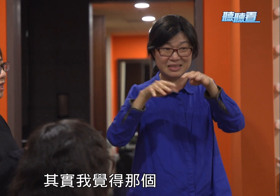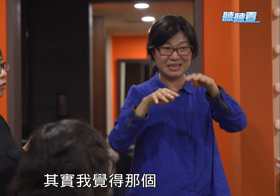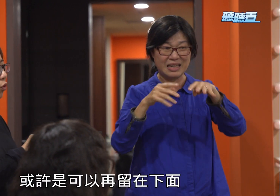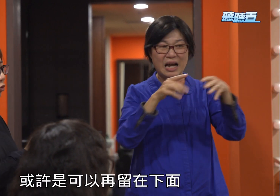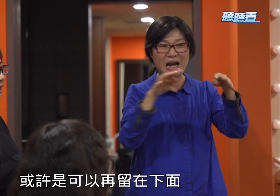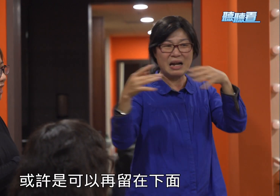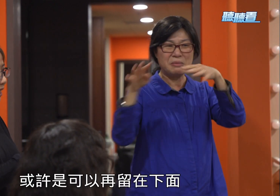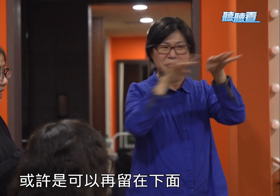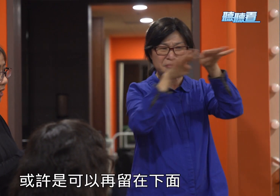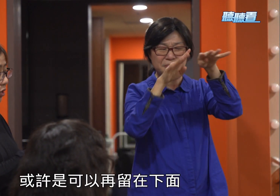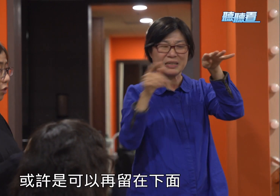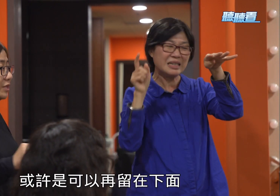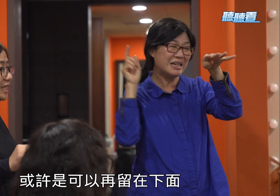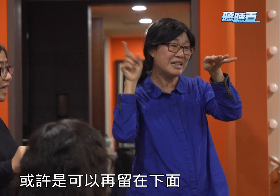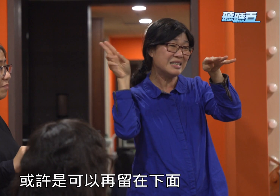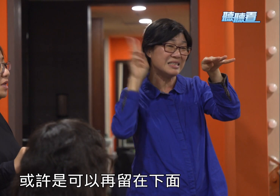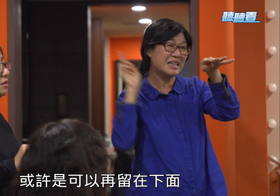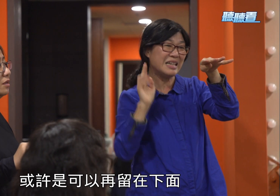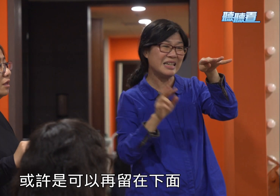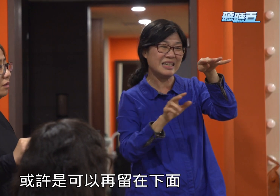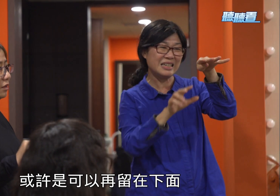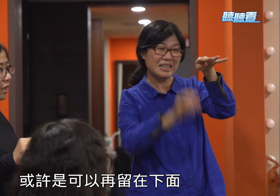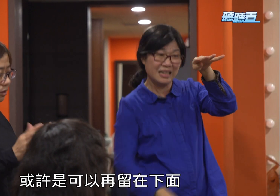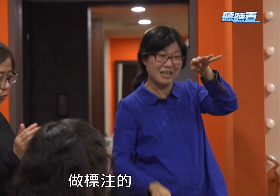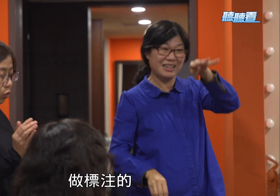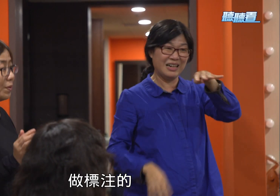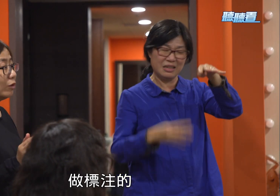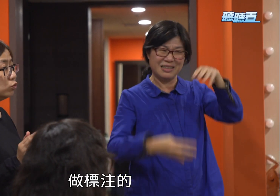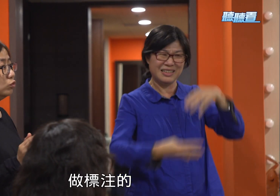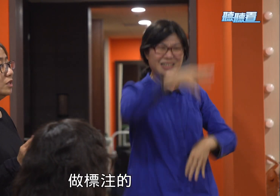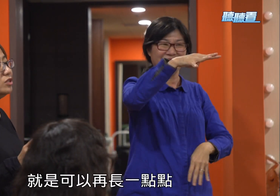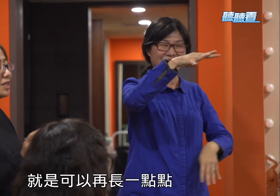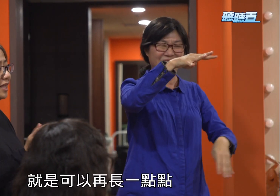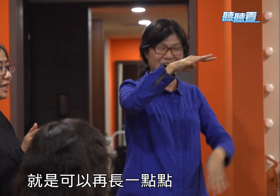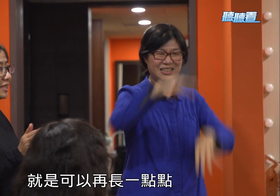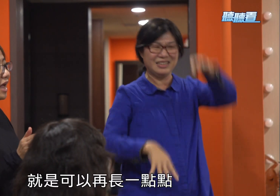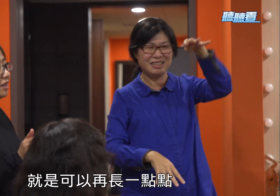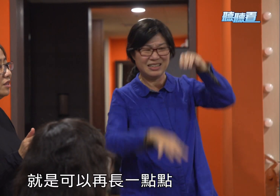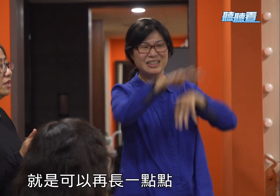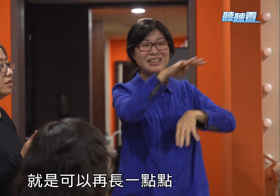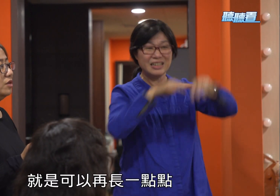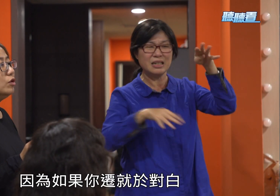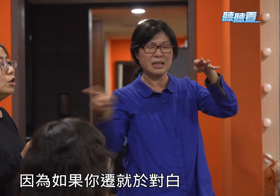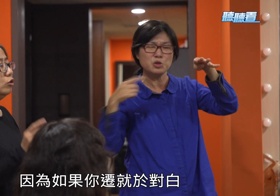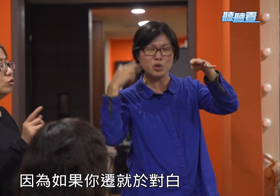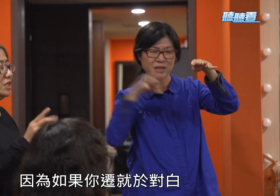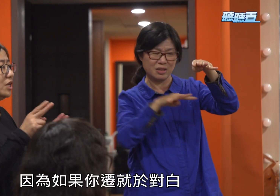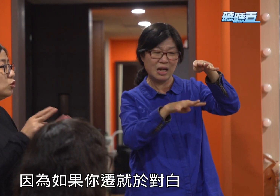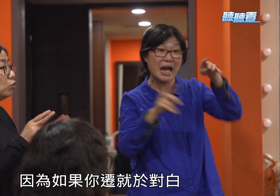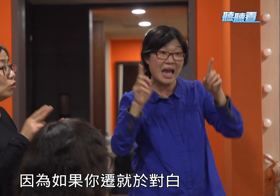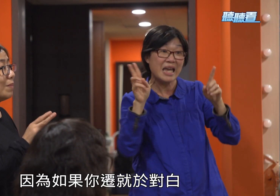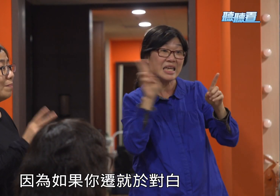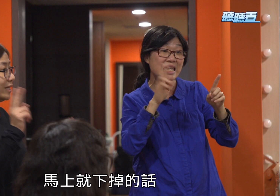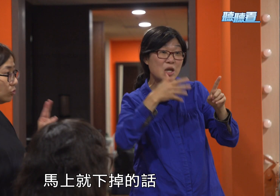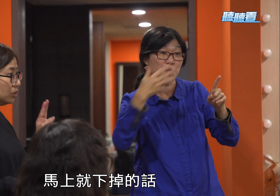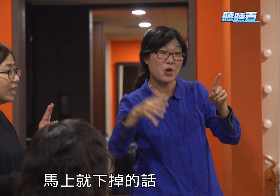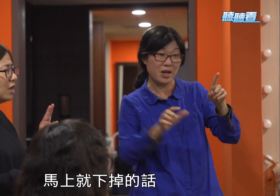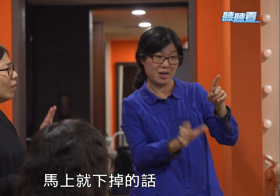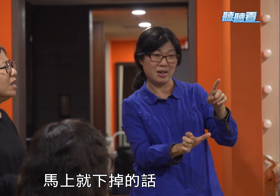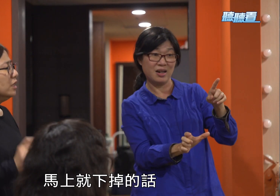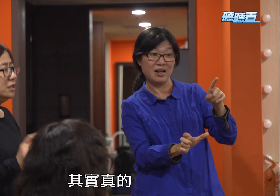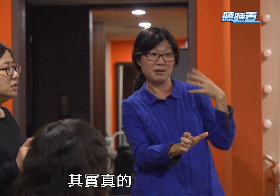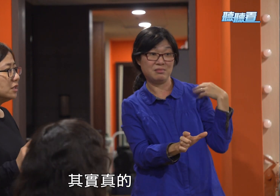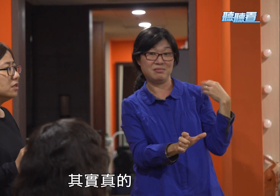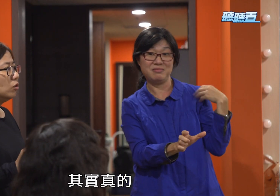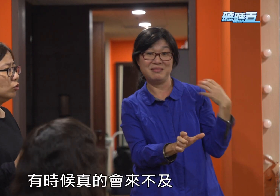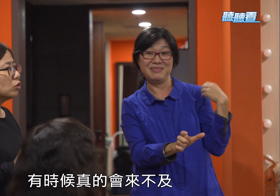觉得那个或许是可以再留在下面做标注的，就是可以再长一点点。因为如果你迁就于对白马上就下掉的